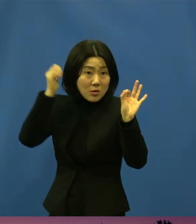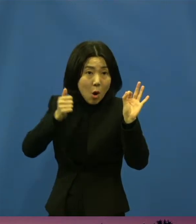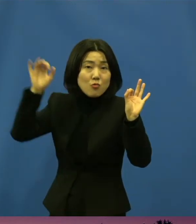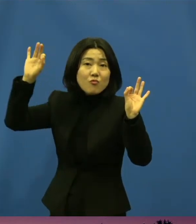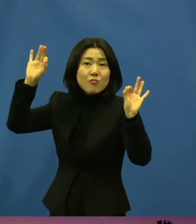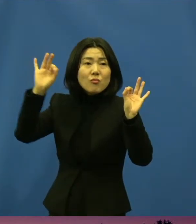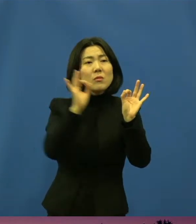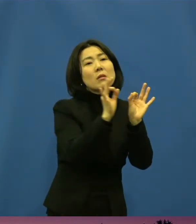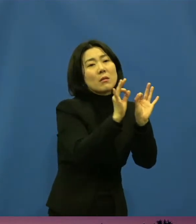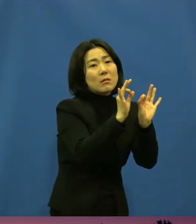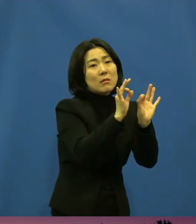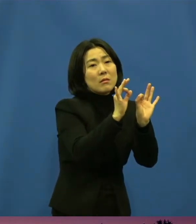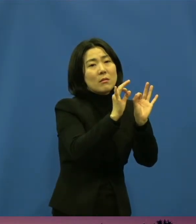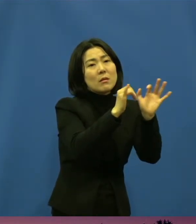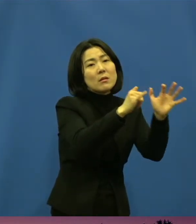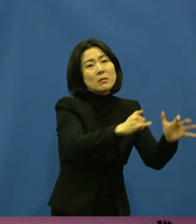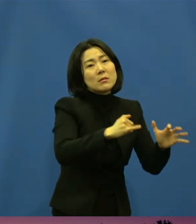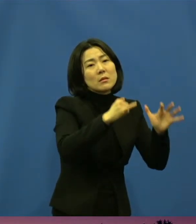세상으로 파트너가 바뀌어버려.